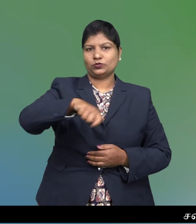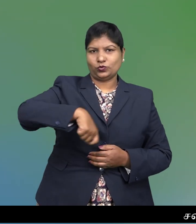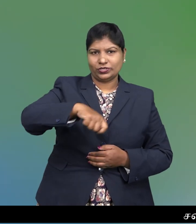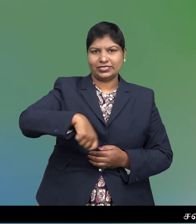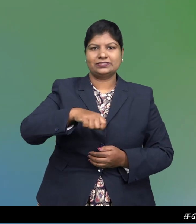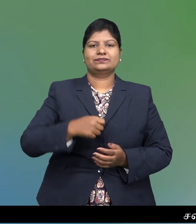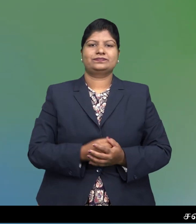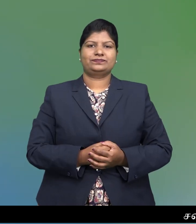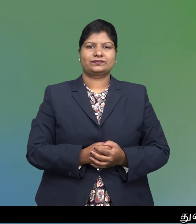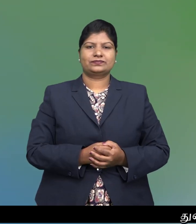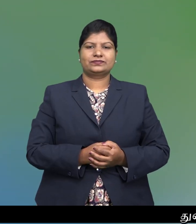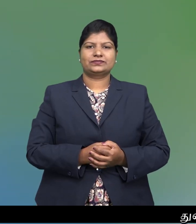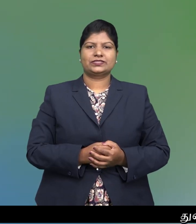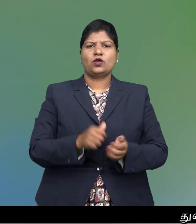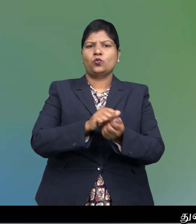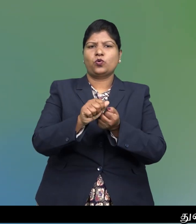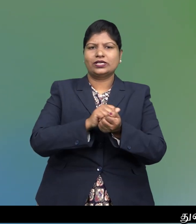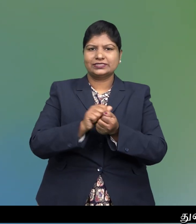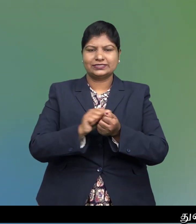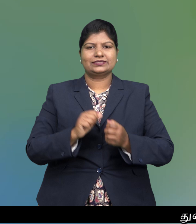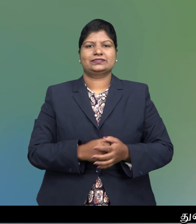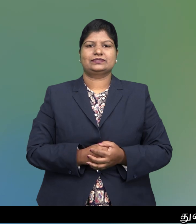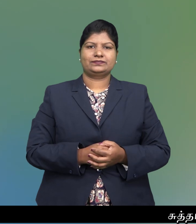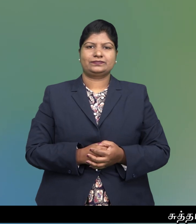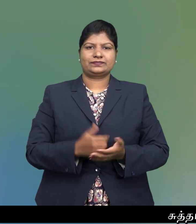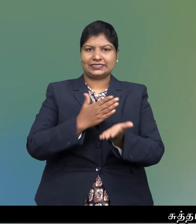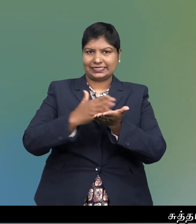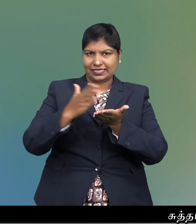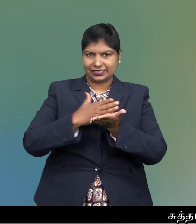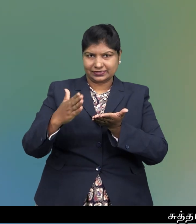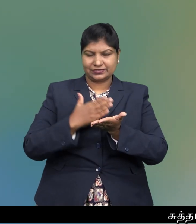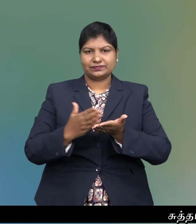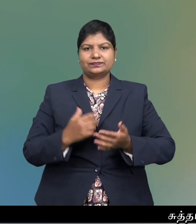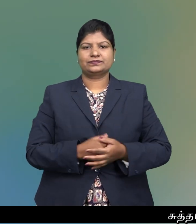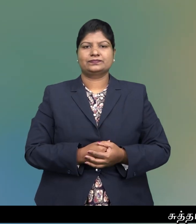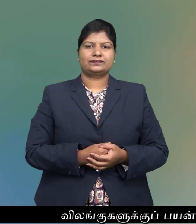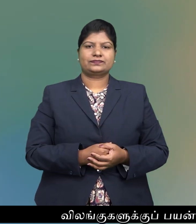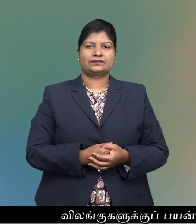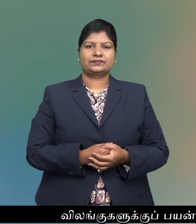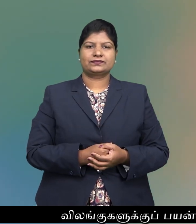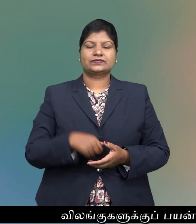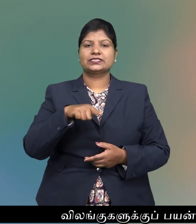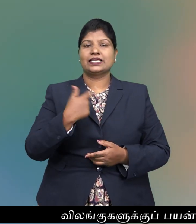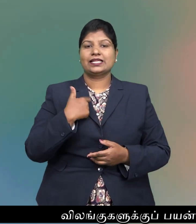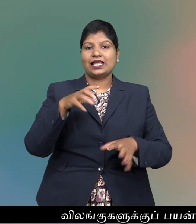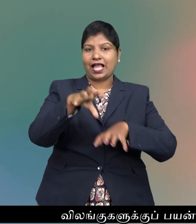சமைப்பதற்கும் துவைப்பதற்கும் சுத்தம் செய்வதற்கும் விலங்குகளுக்கு பயன்படும்